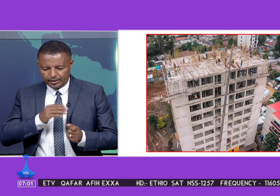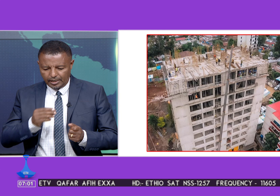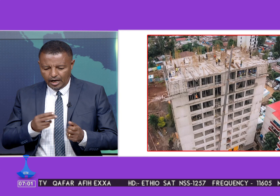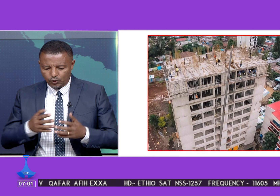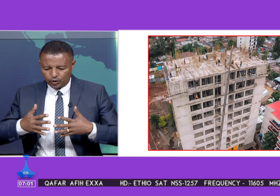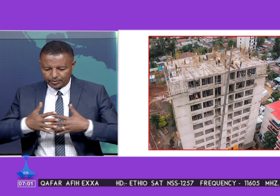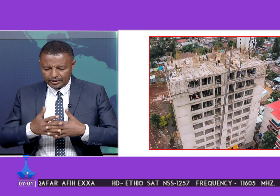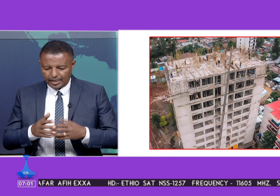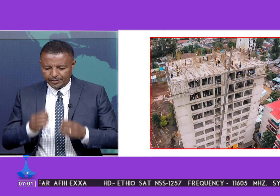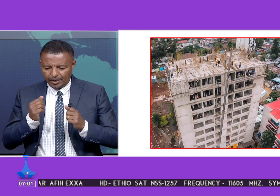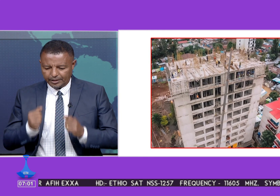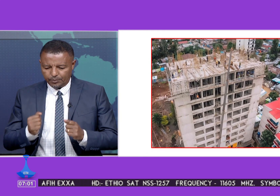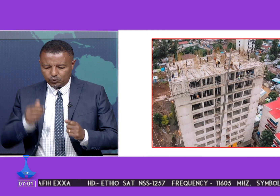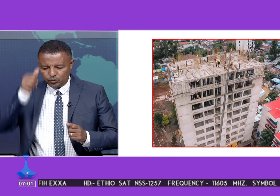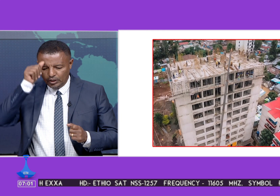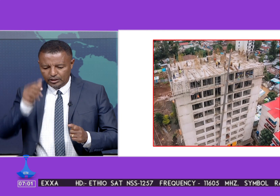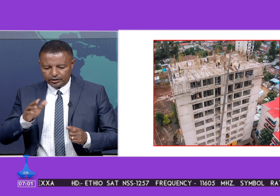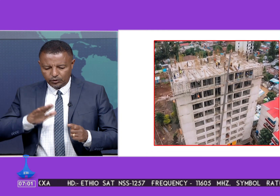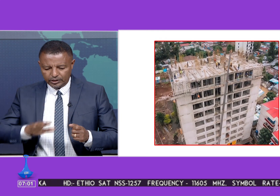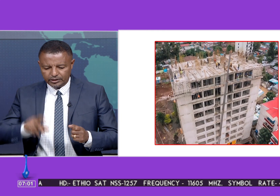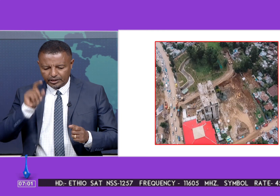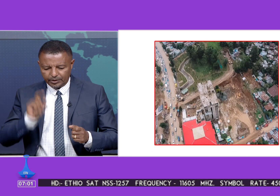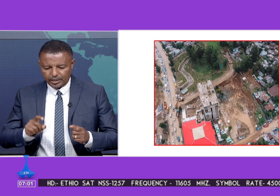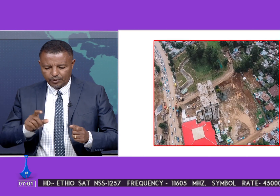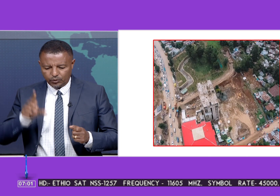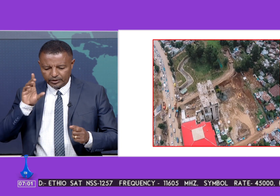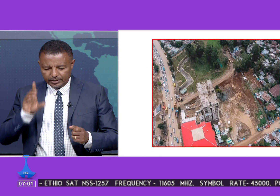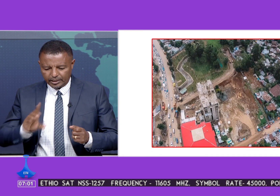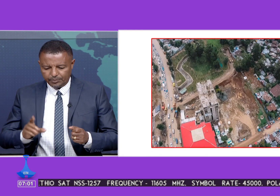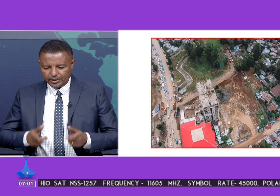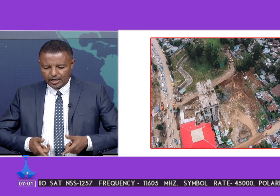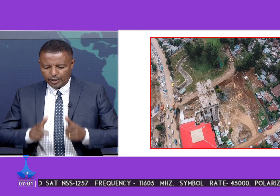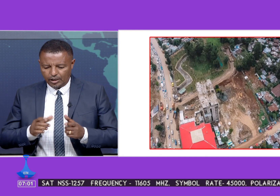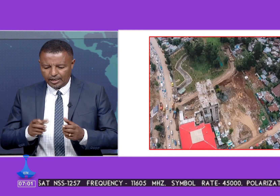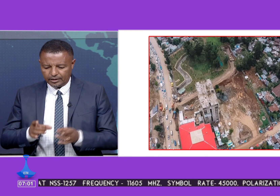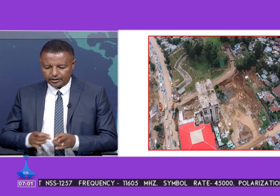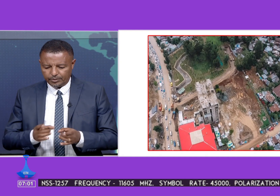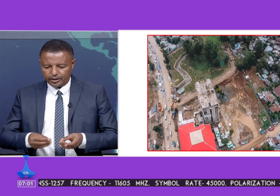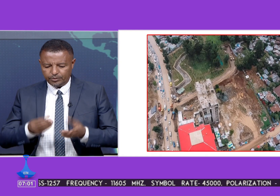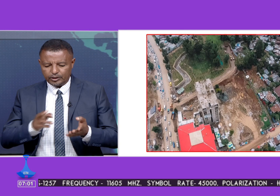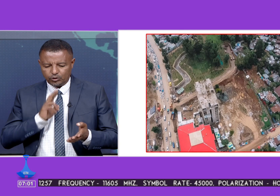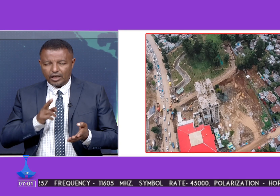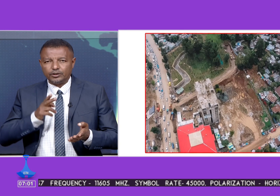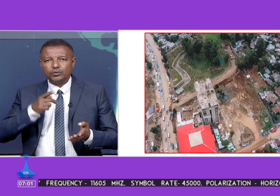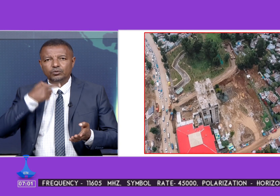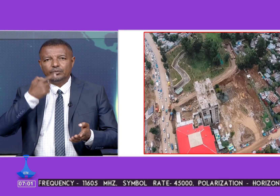እና ጉርብትናን የሚያዳብሩ ለሰው ልጅ የሚገባውን የከበረ አኗኗር ዘይቤ የሚሰጡ ናቸው